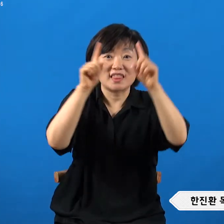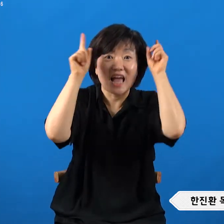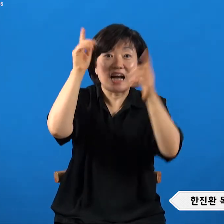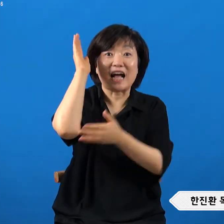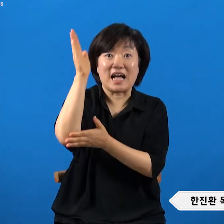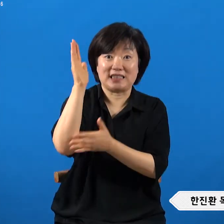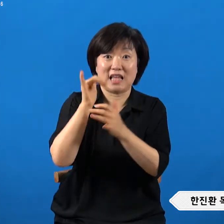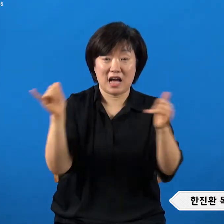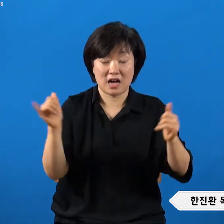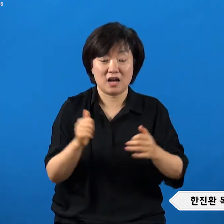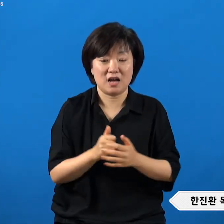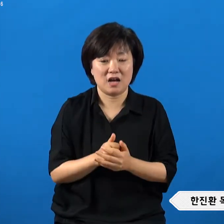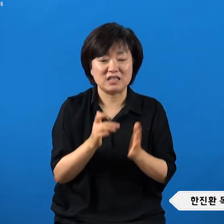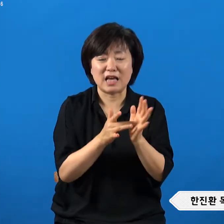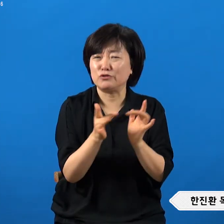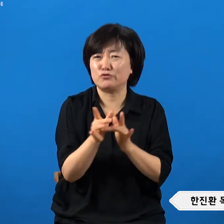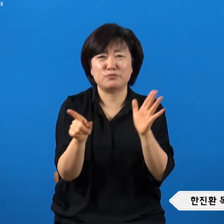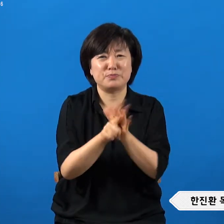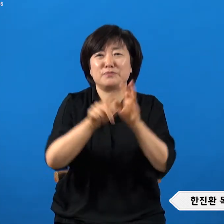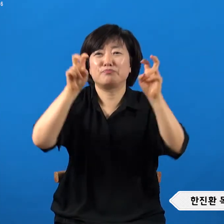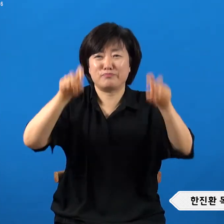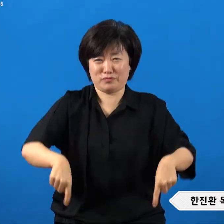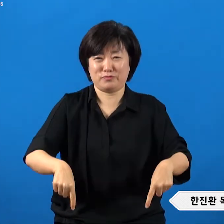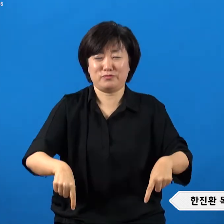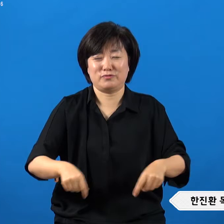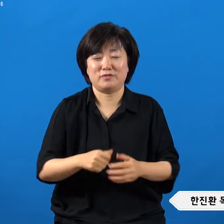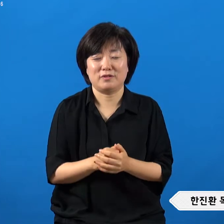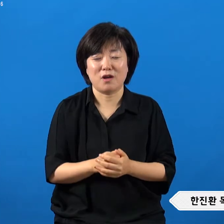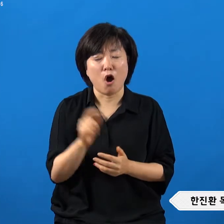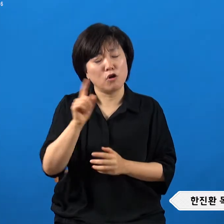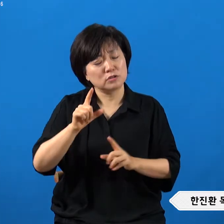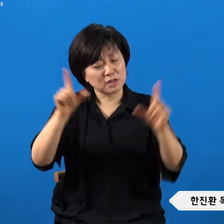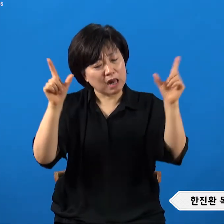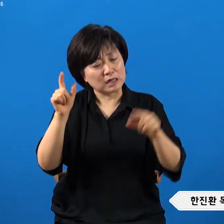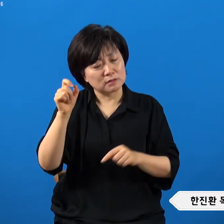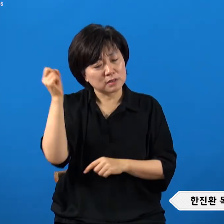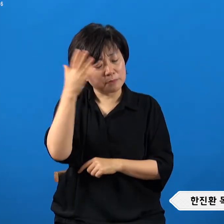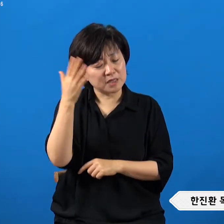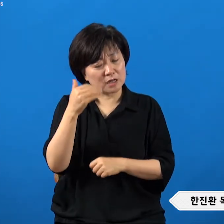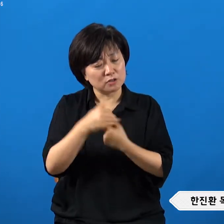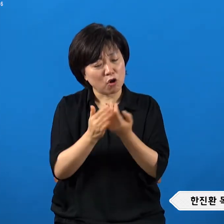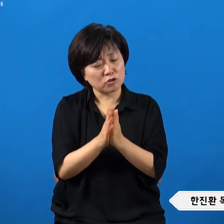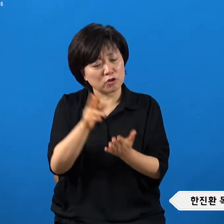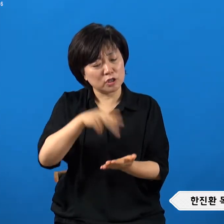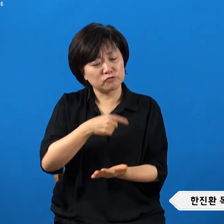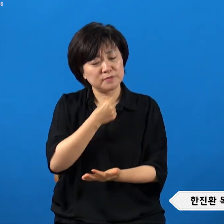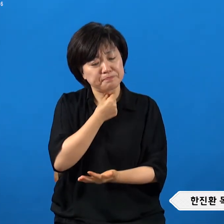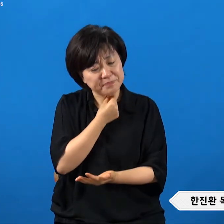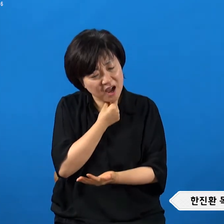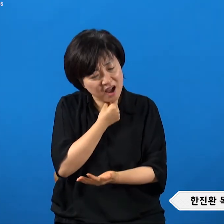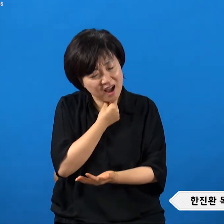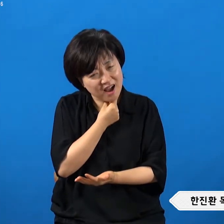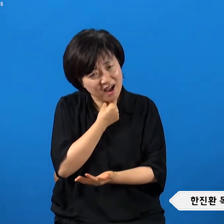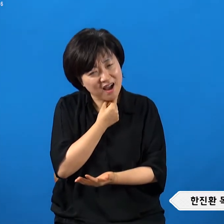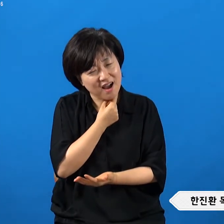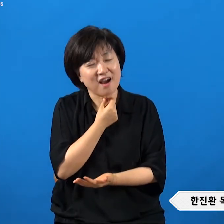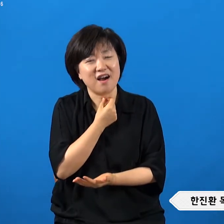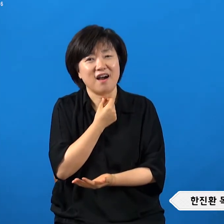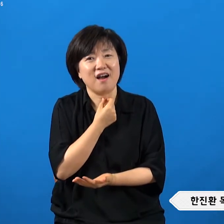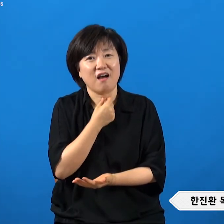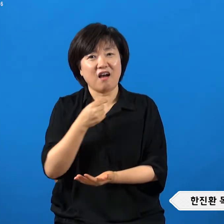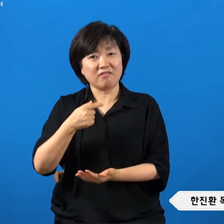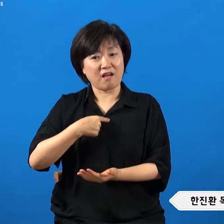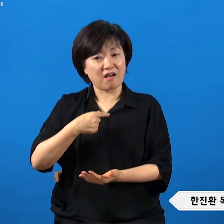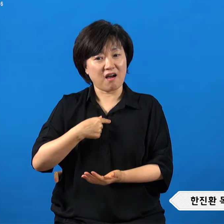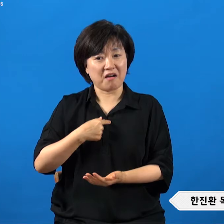강사는 예수를 안 믿는 분인데 하루는 갑자기 나도 성경을 한번 읽어봐야 되겠다 하는 생각이 들더랍니다.